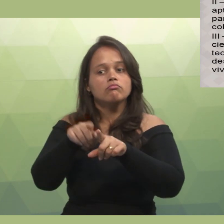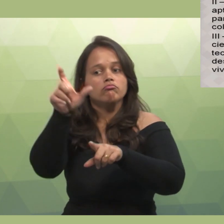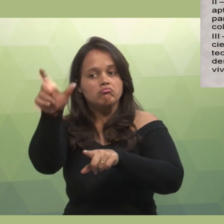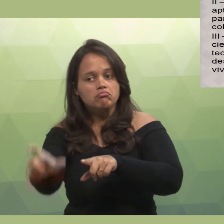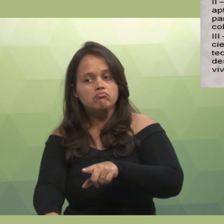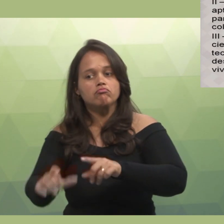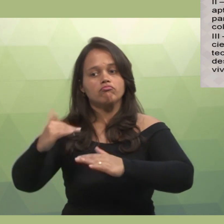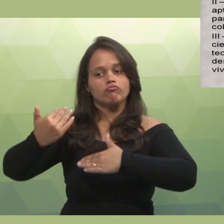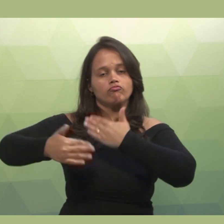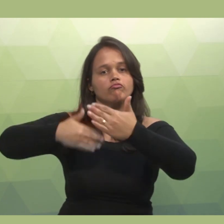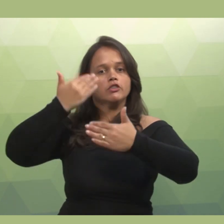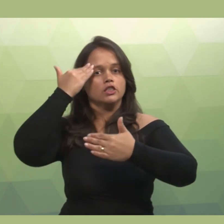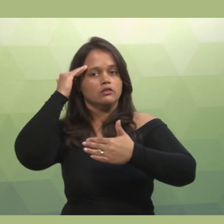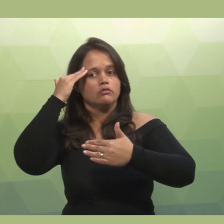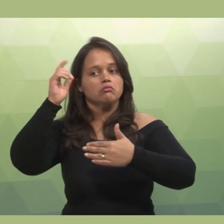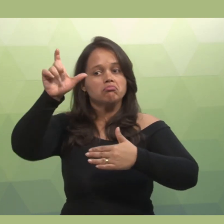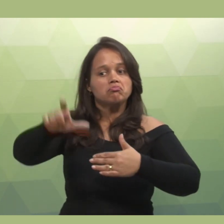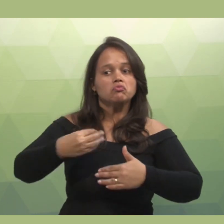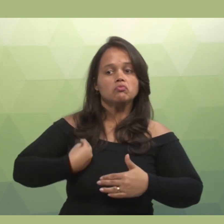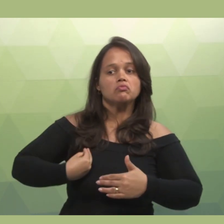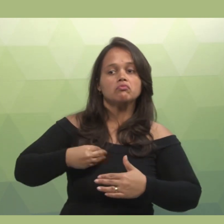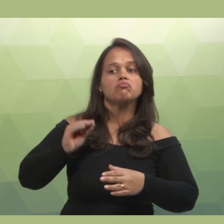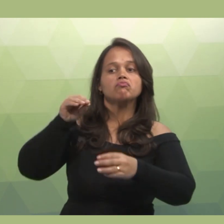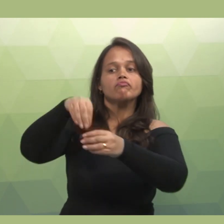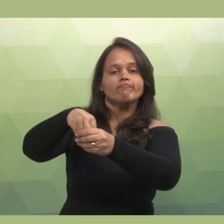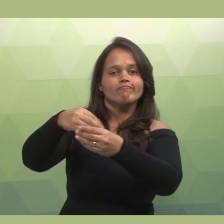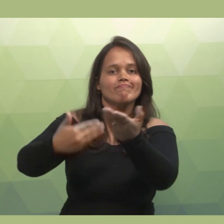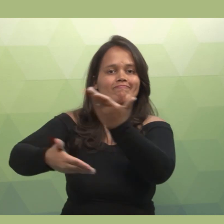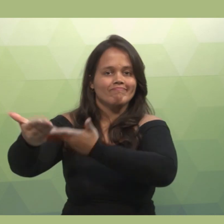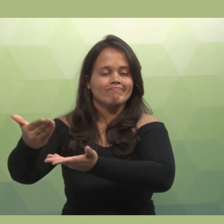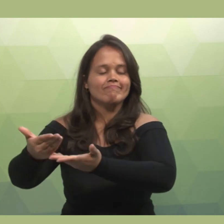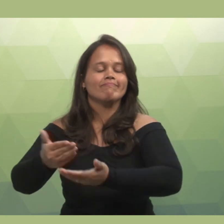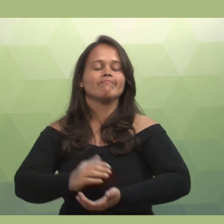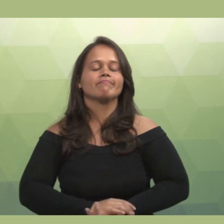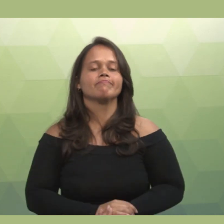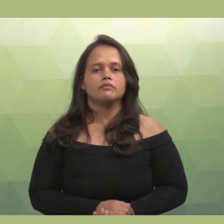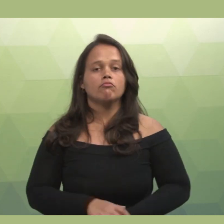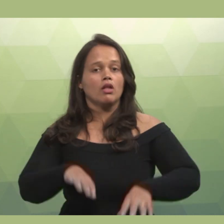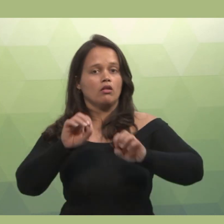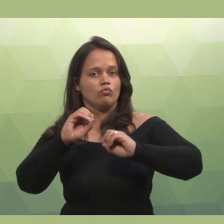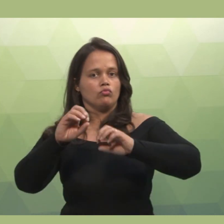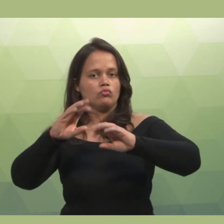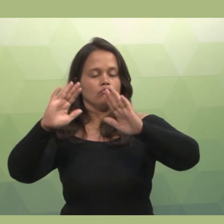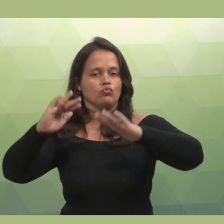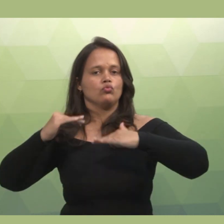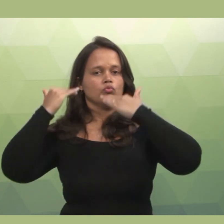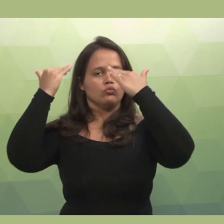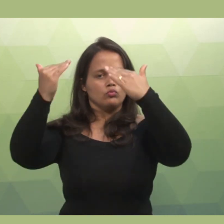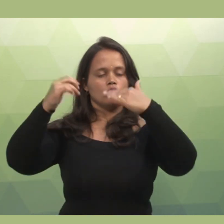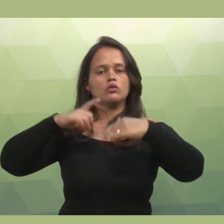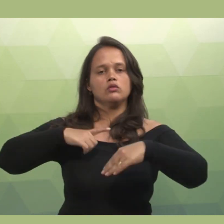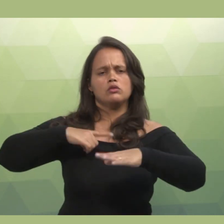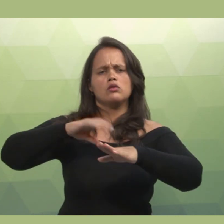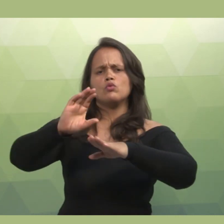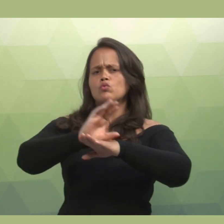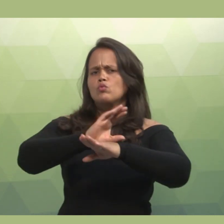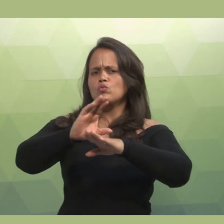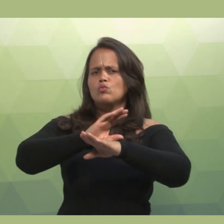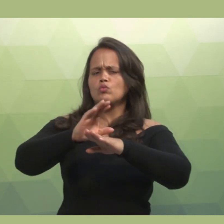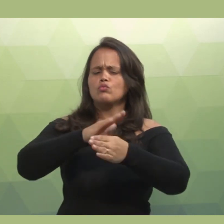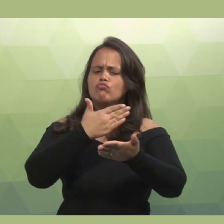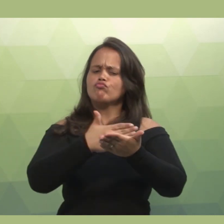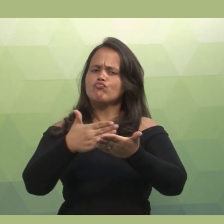vive. A educação superior abrange cursos sequenciais nos diversos campos do saber, cursos